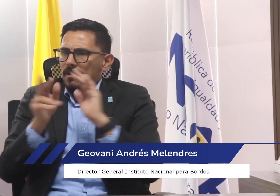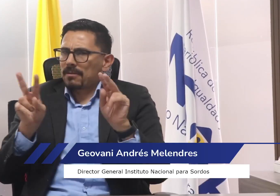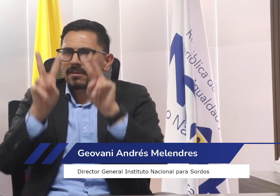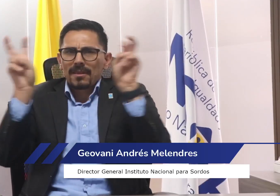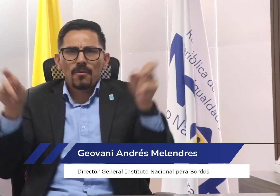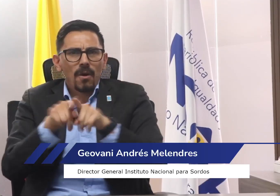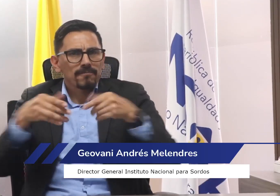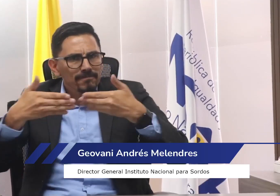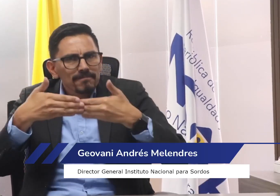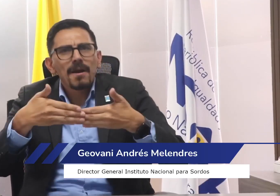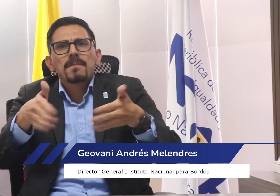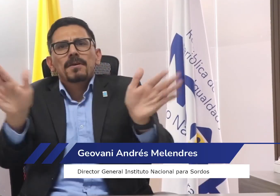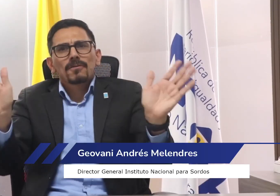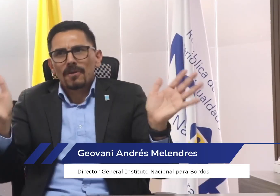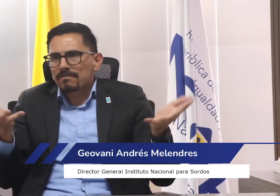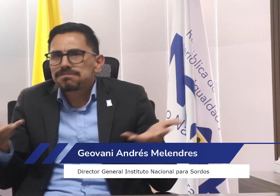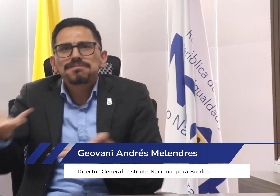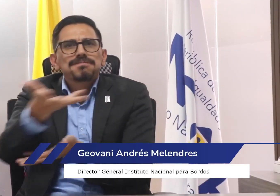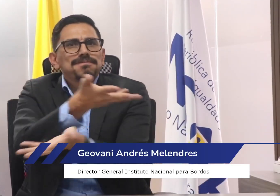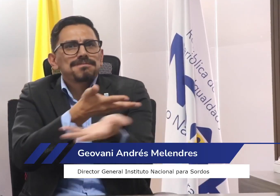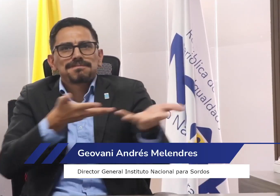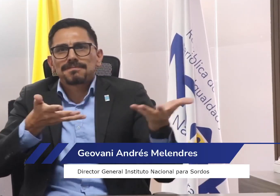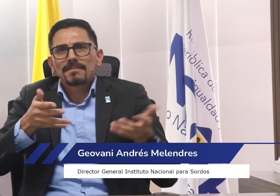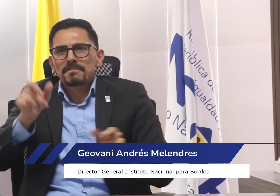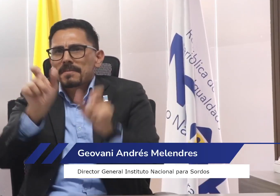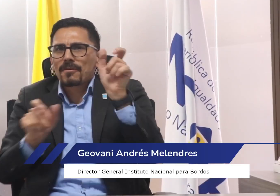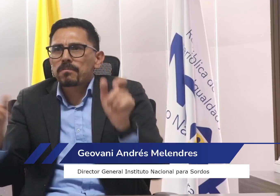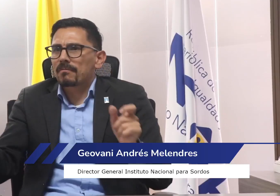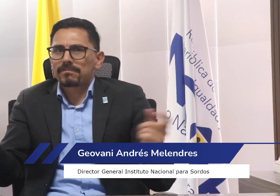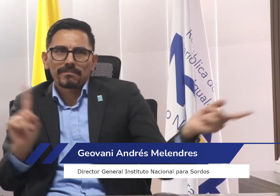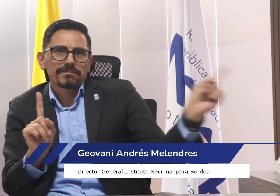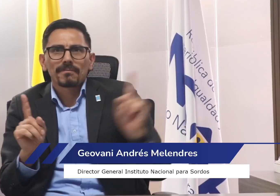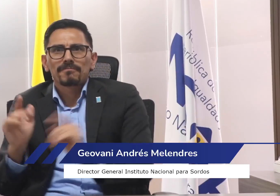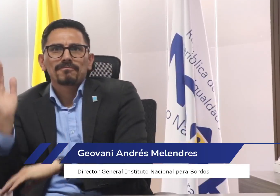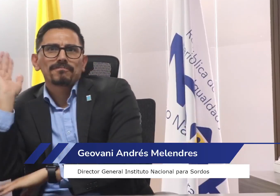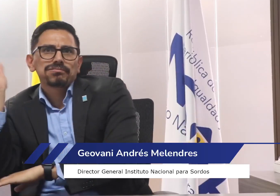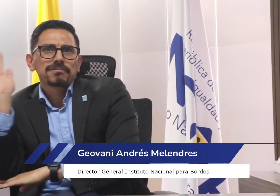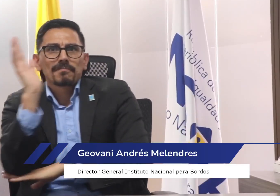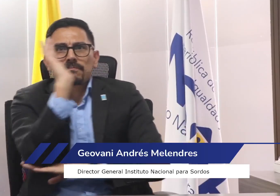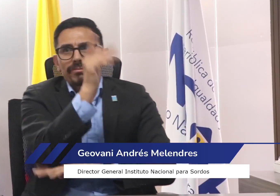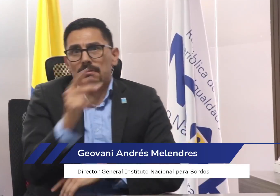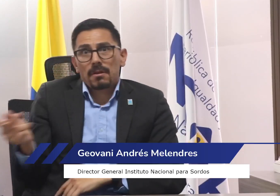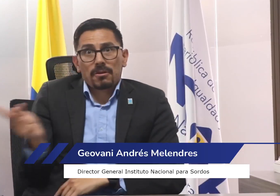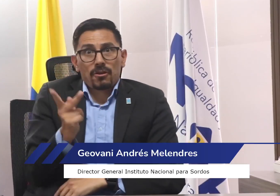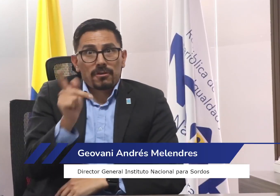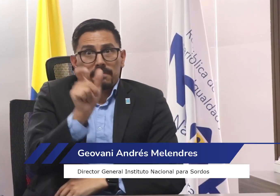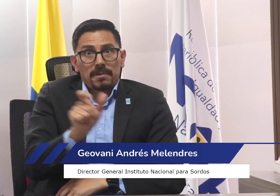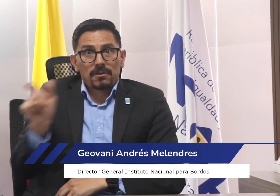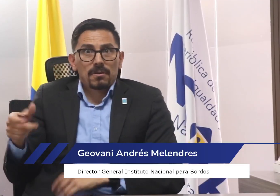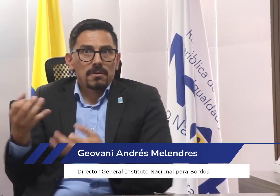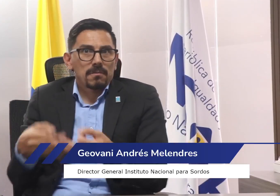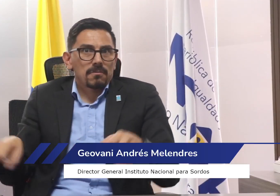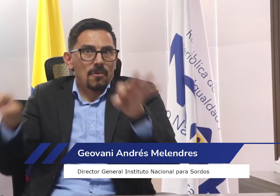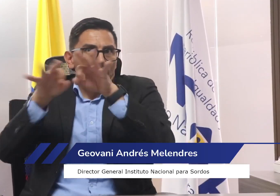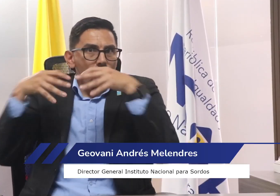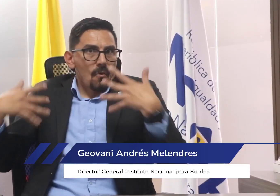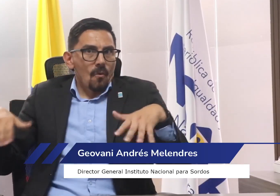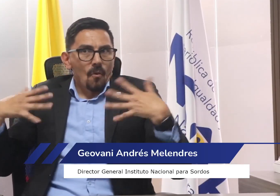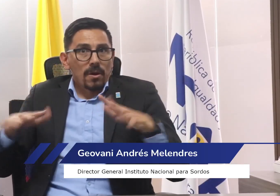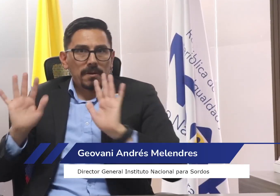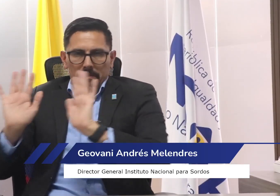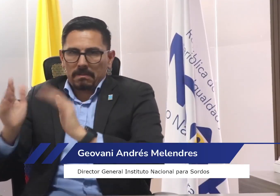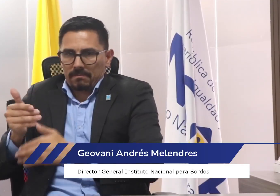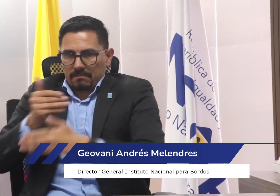como centro a las personas sordas. Para dar apertura a esta jornada, contaremos con la participación de dos invitados especiales, pero antes